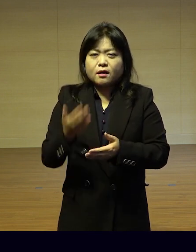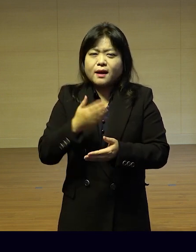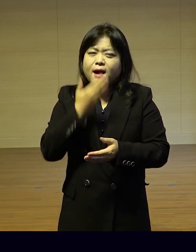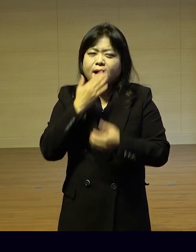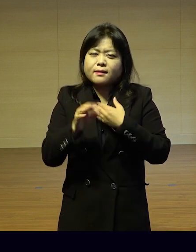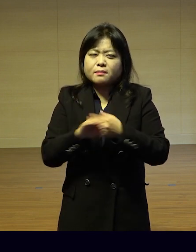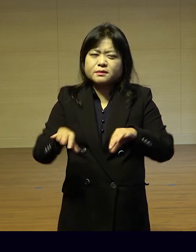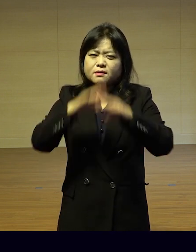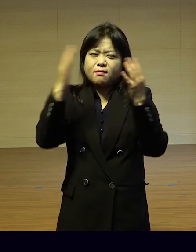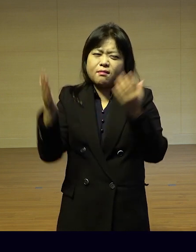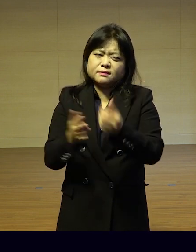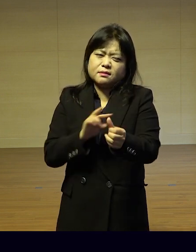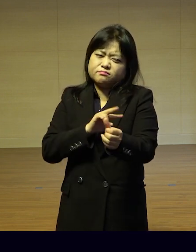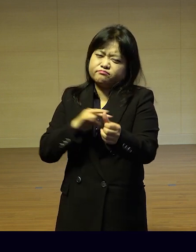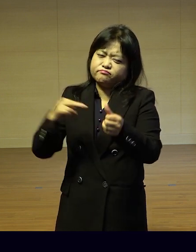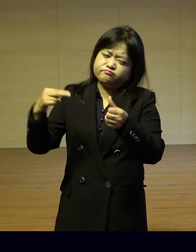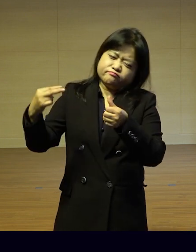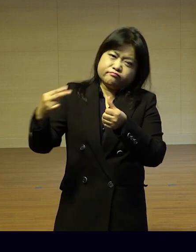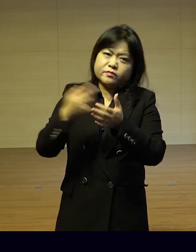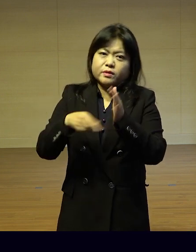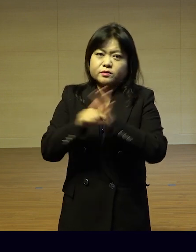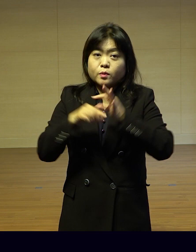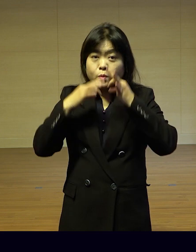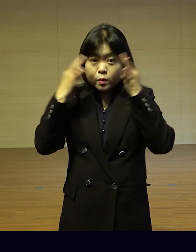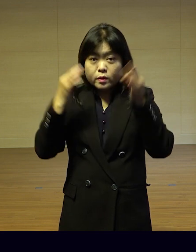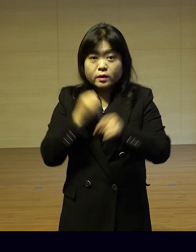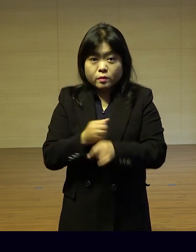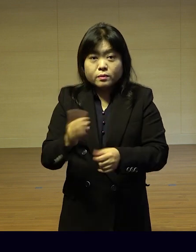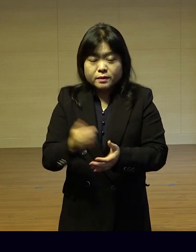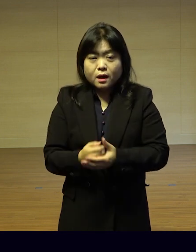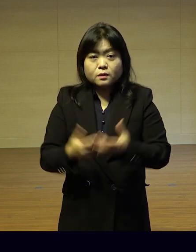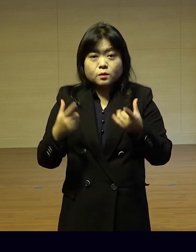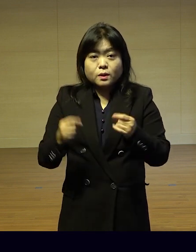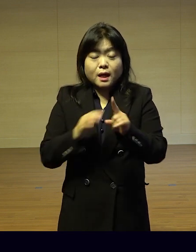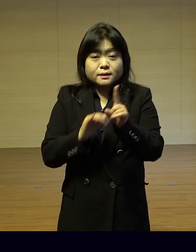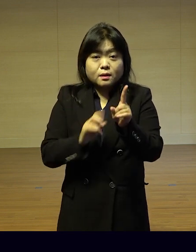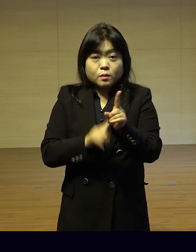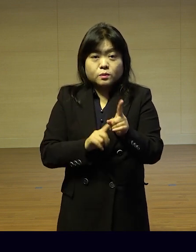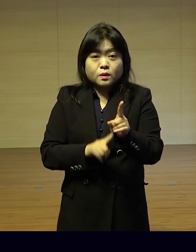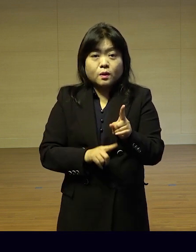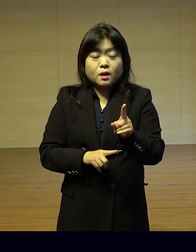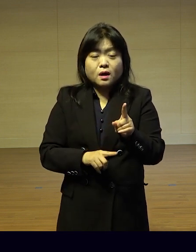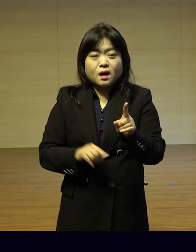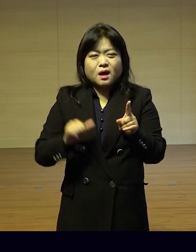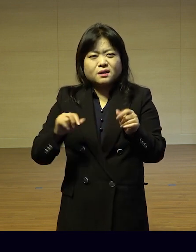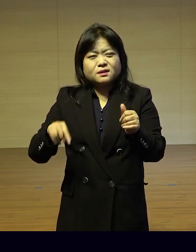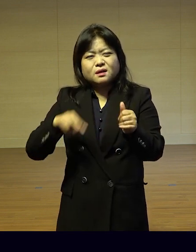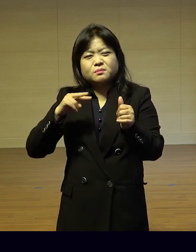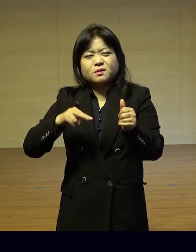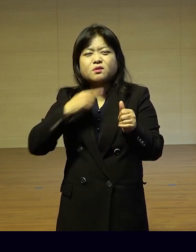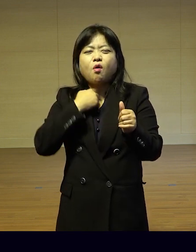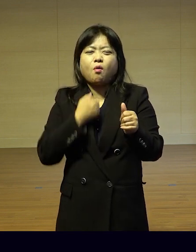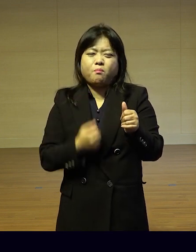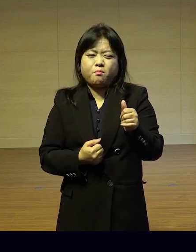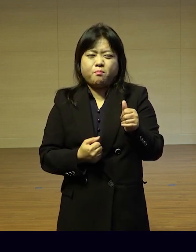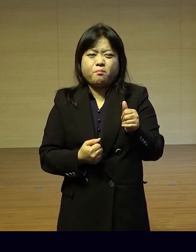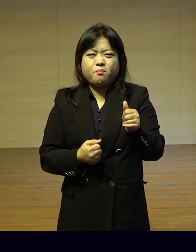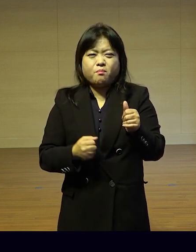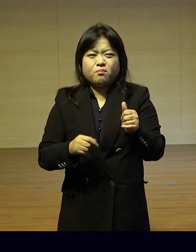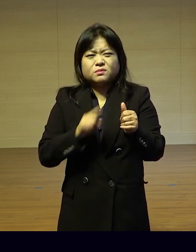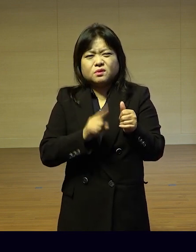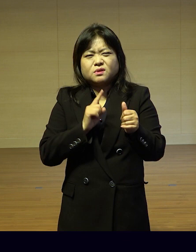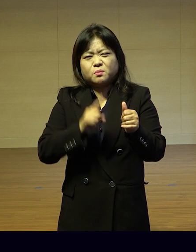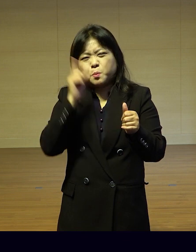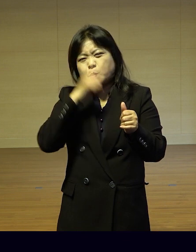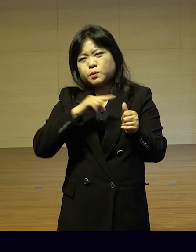수 있으면 전체를 보려고 노력을 해야 되겠죠. 동일한 한 사람을 놓고도 A라는 사람은 자기가 겪은 경험 때문에 저 사람은